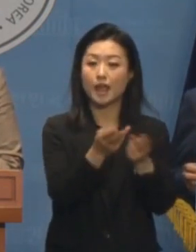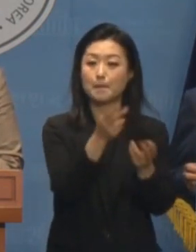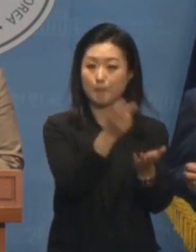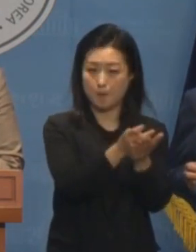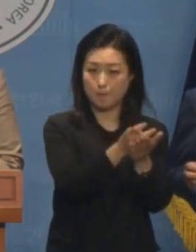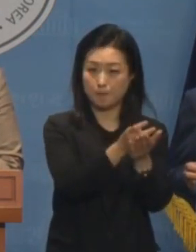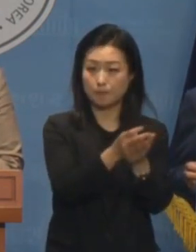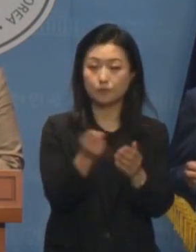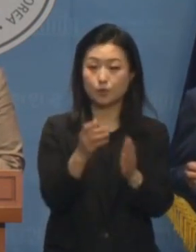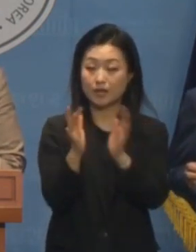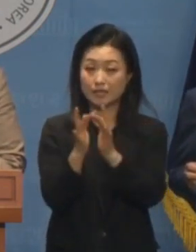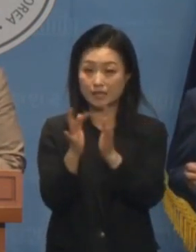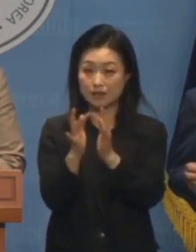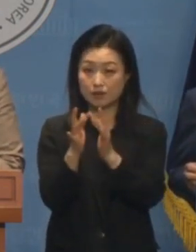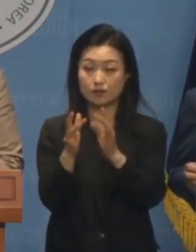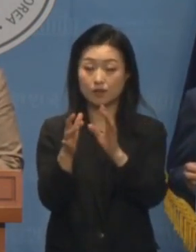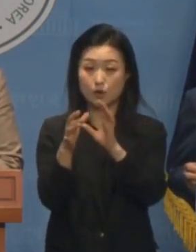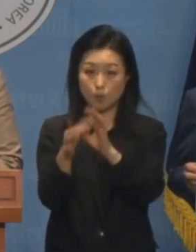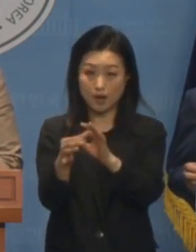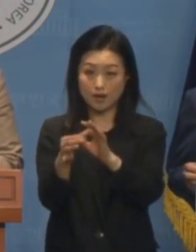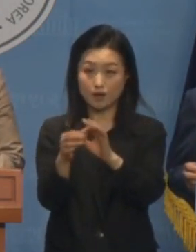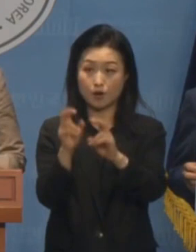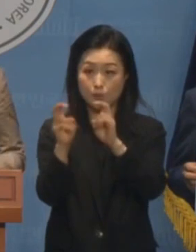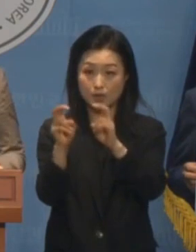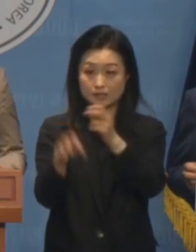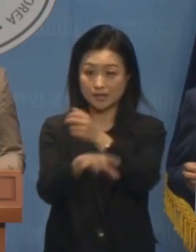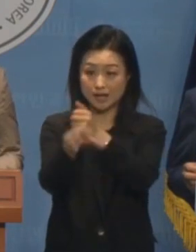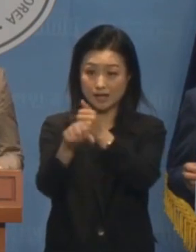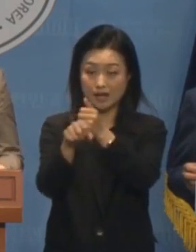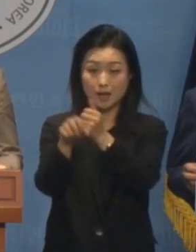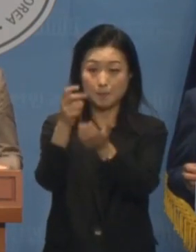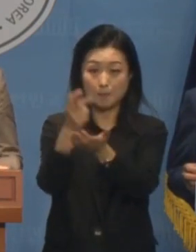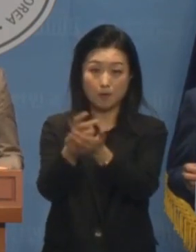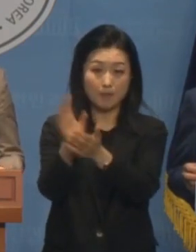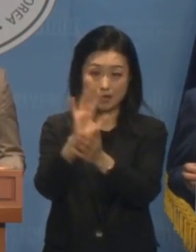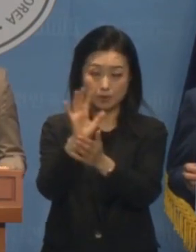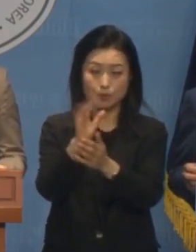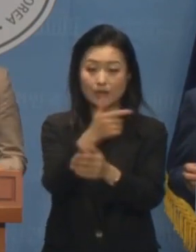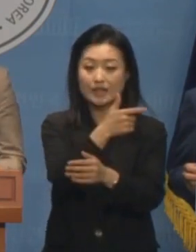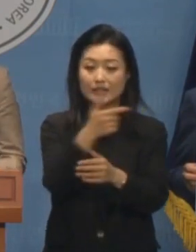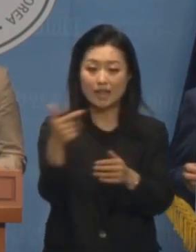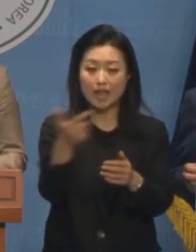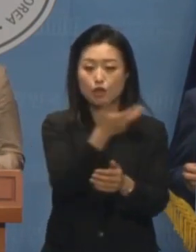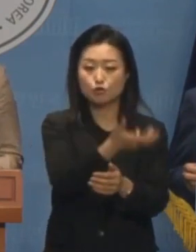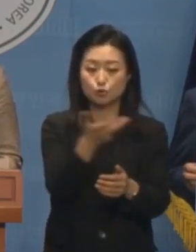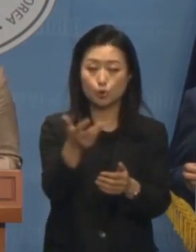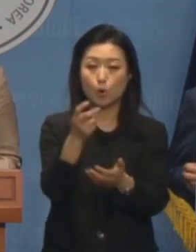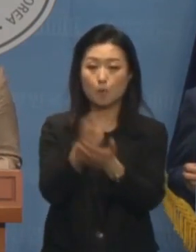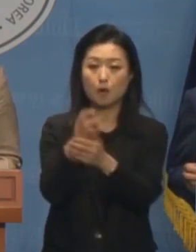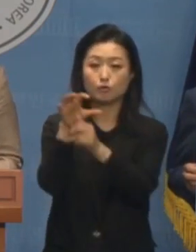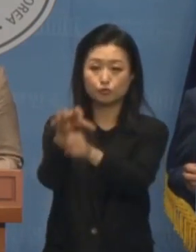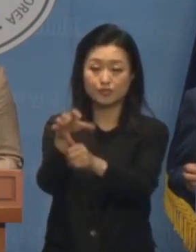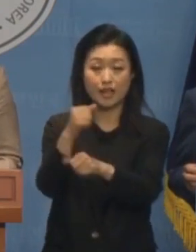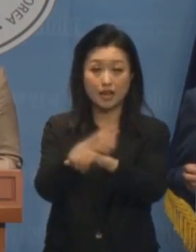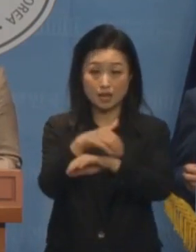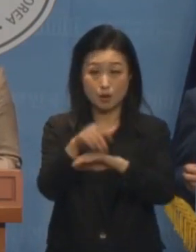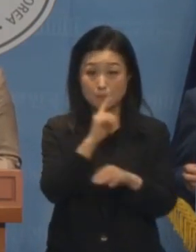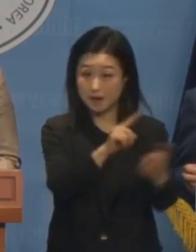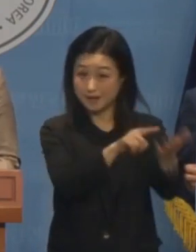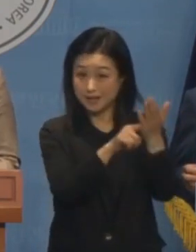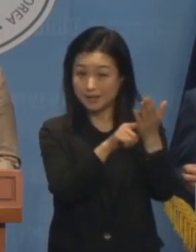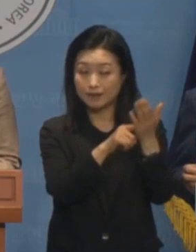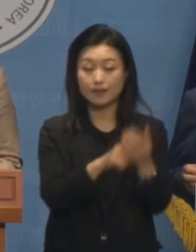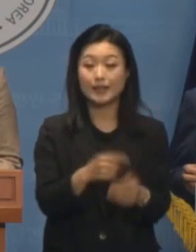거래 공정화법으로 추진하지 않고 대규모 유통업법으로 추진하겠다 이렇게 발표를 했습니다. 플랫폼 독과점 규제법에